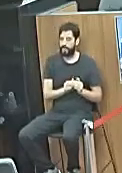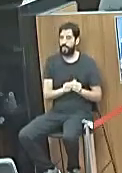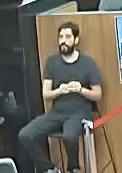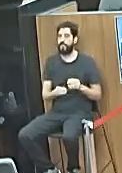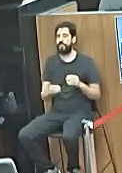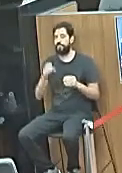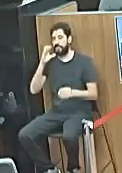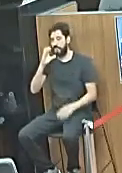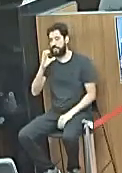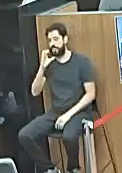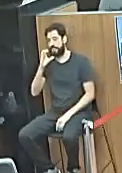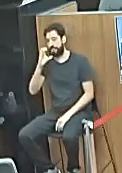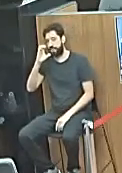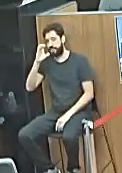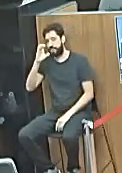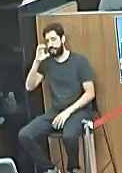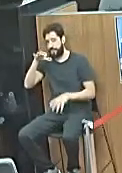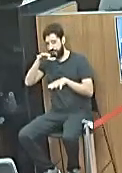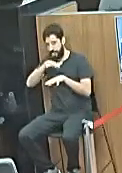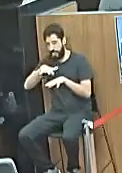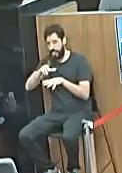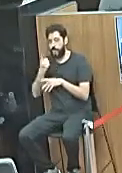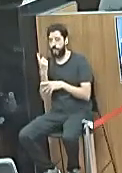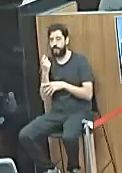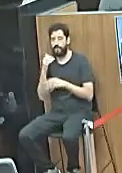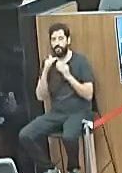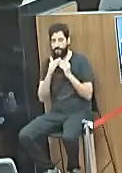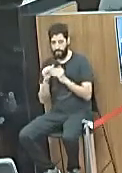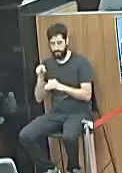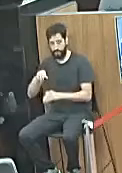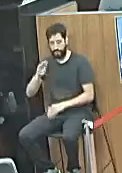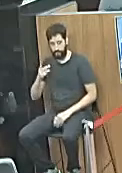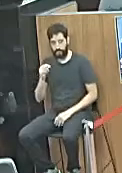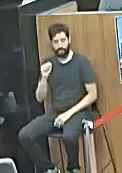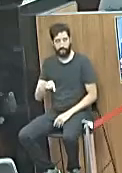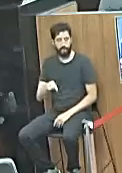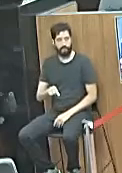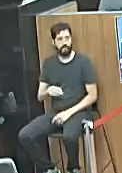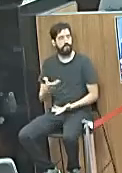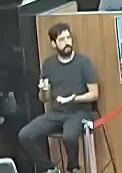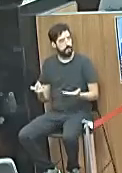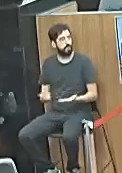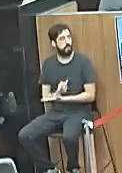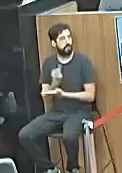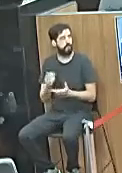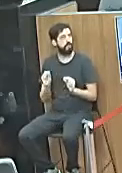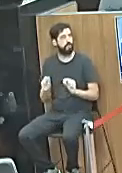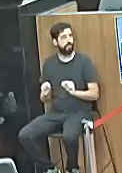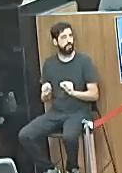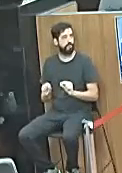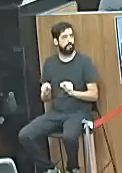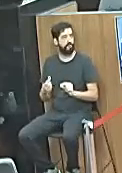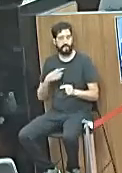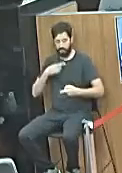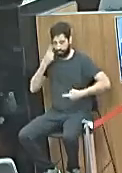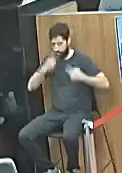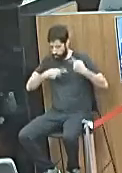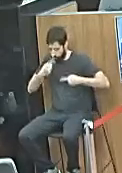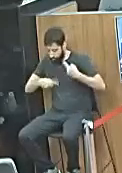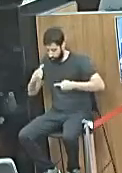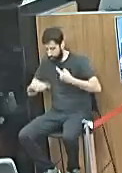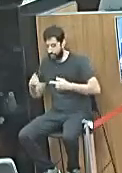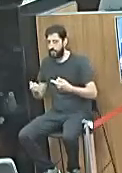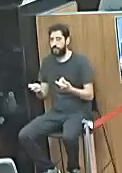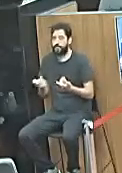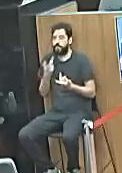de minas gerais e em belo horizonte considerando que essa relação que vem acontecendo em ouvir bastante discussão da